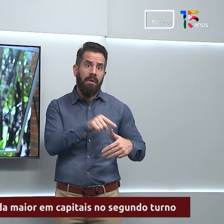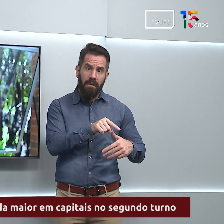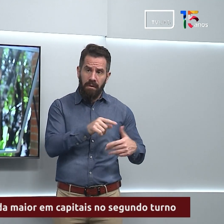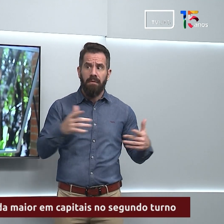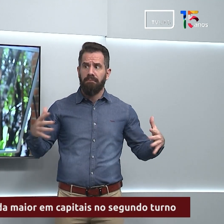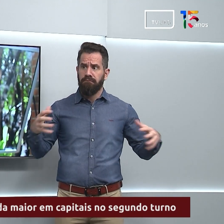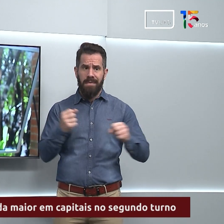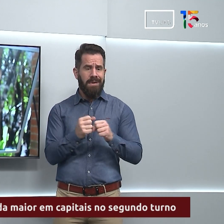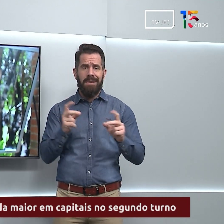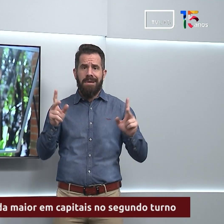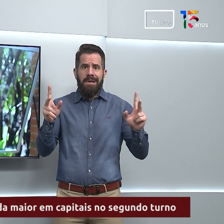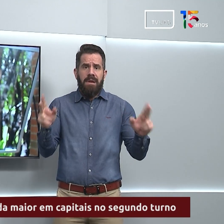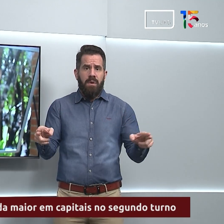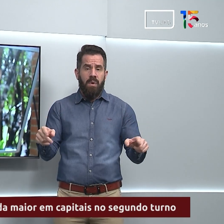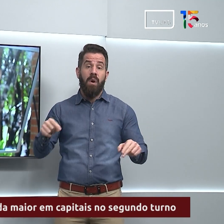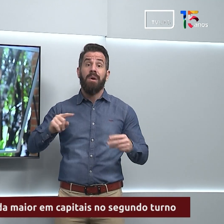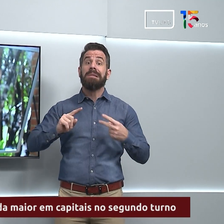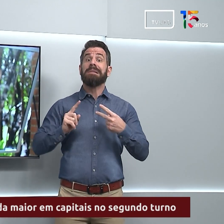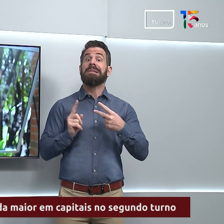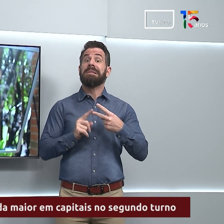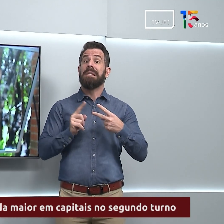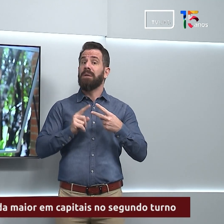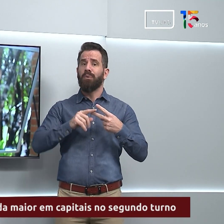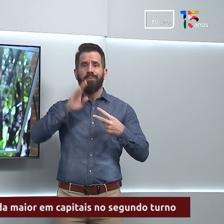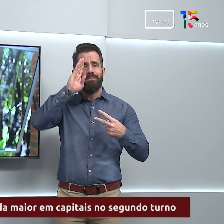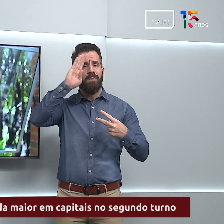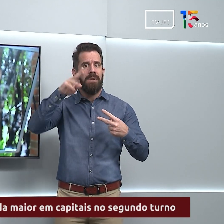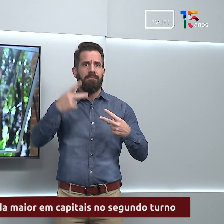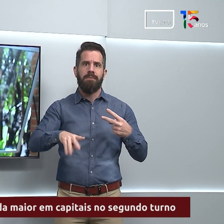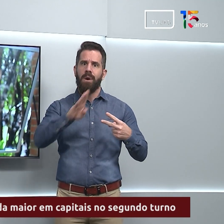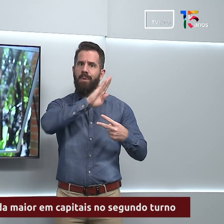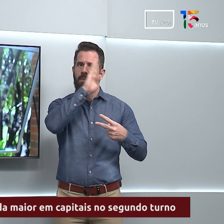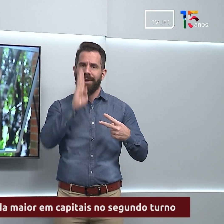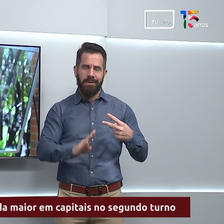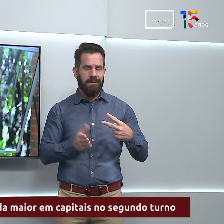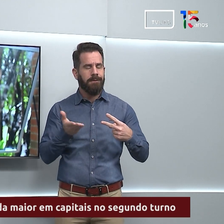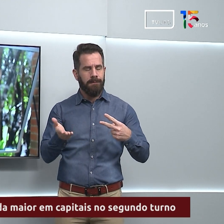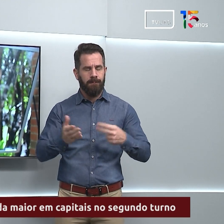país entre as capitais que tiveram segundo turno.